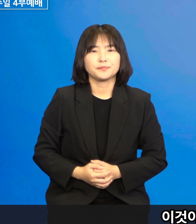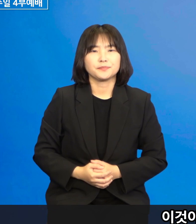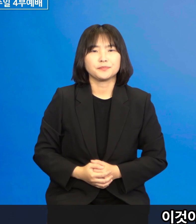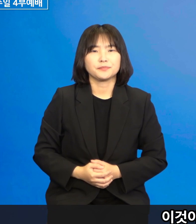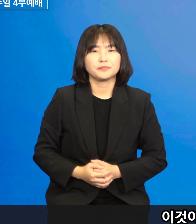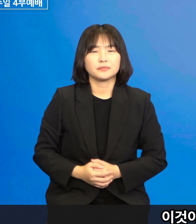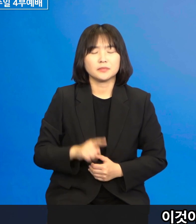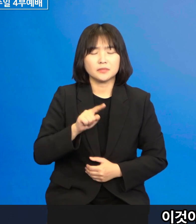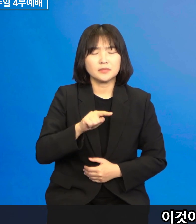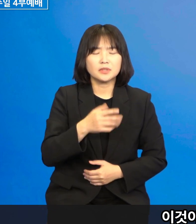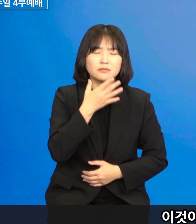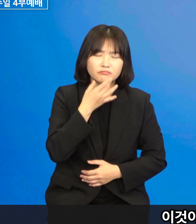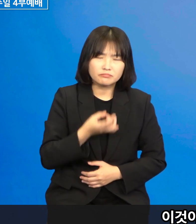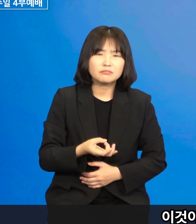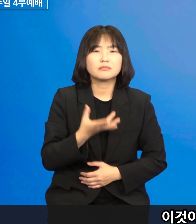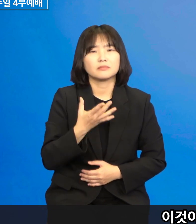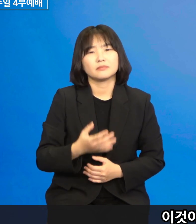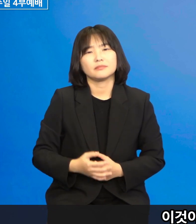이것이 비극이에요.